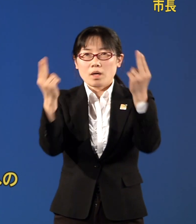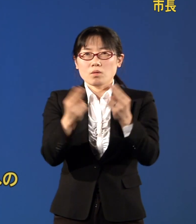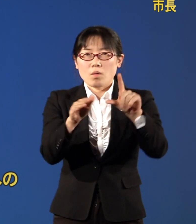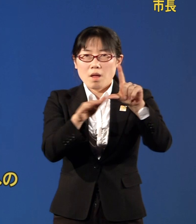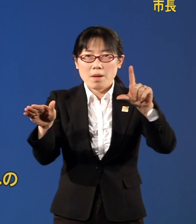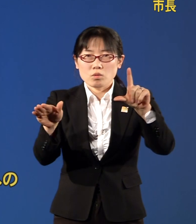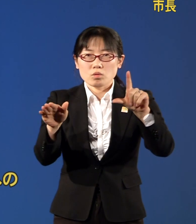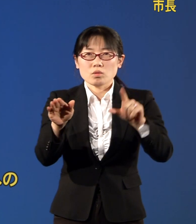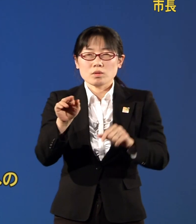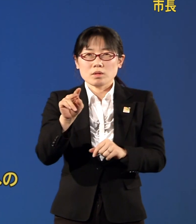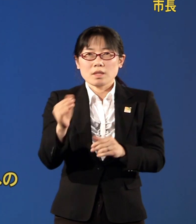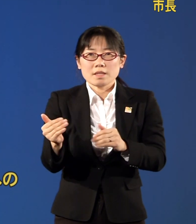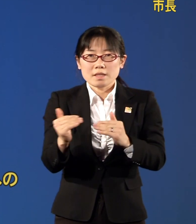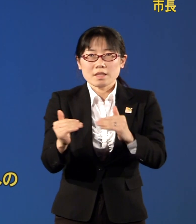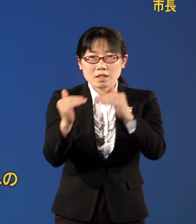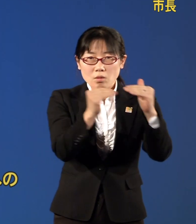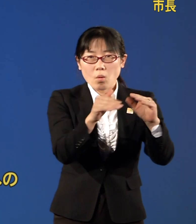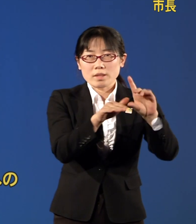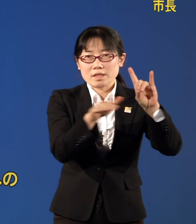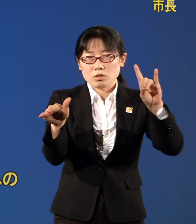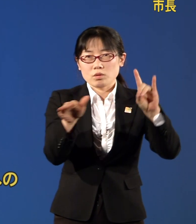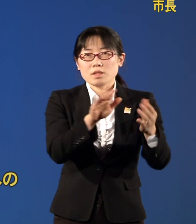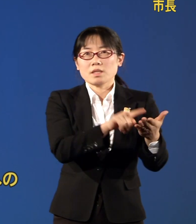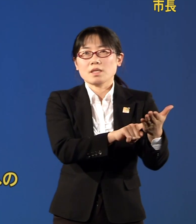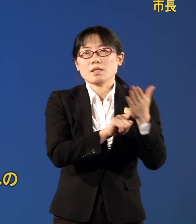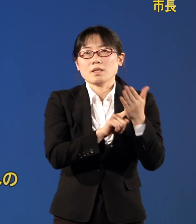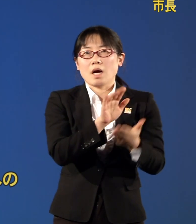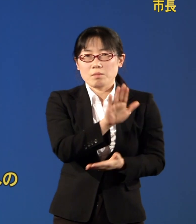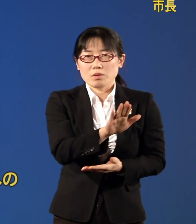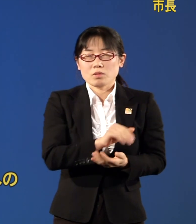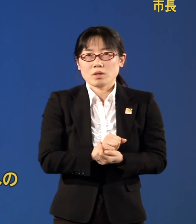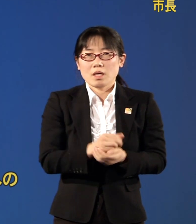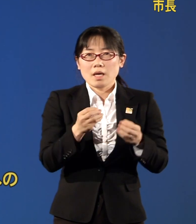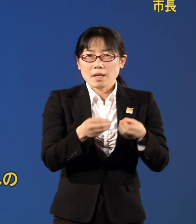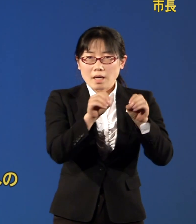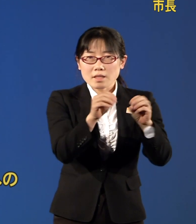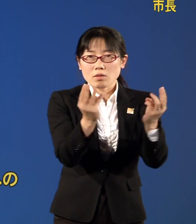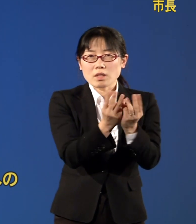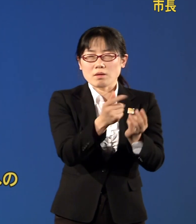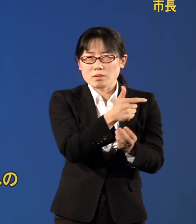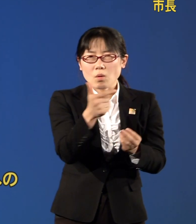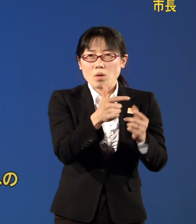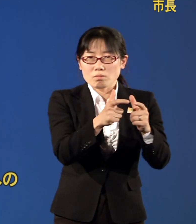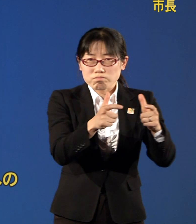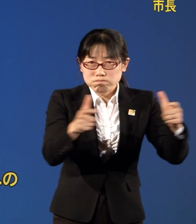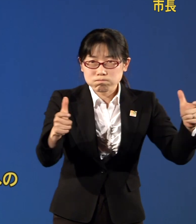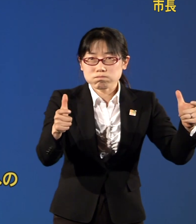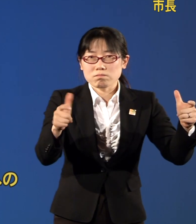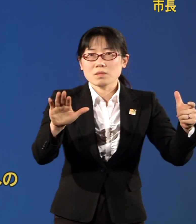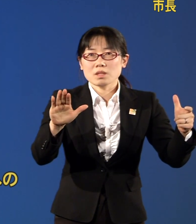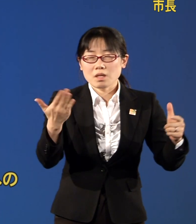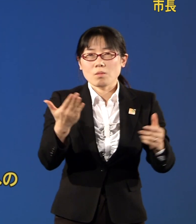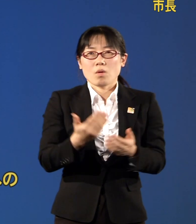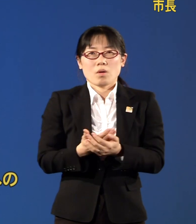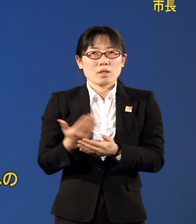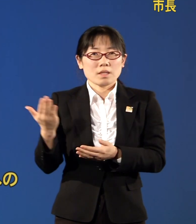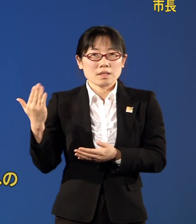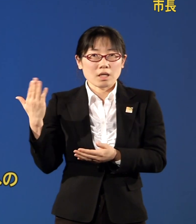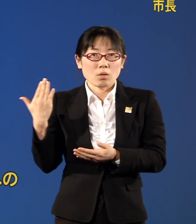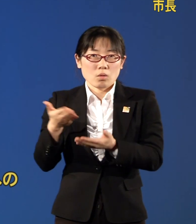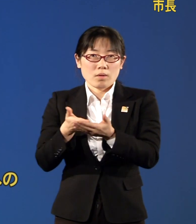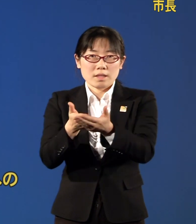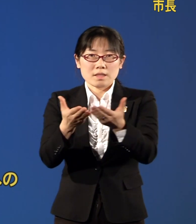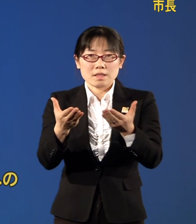移行への基準ということにもなっております。で、感染者数は非常に増えておりますけれども、先ほどお話を申しました